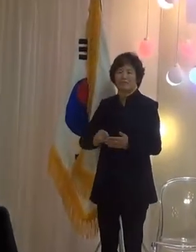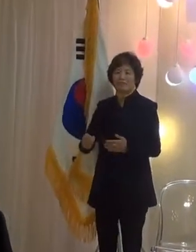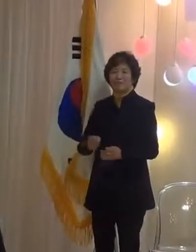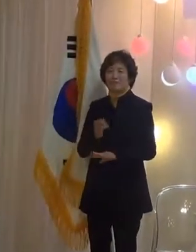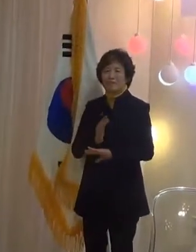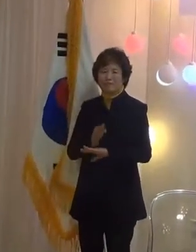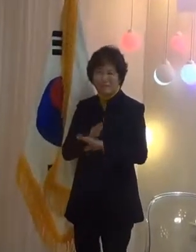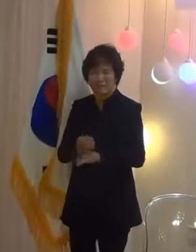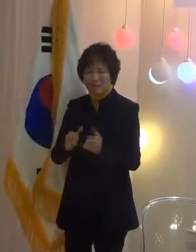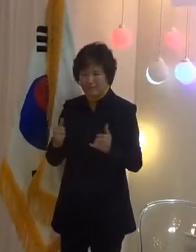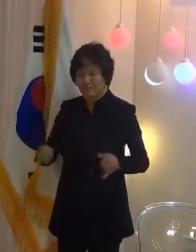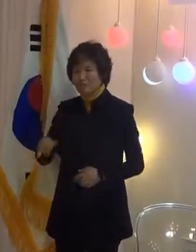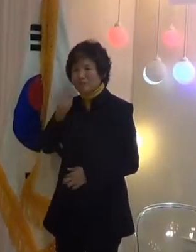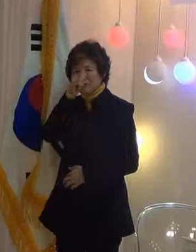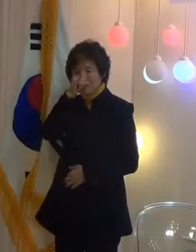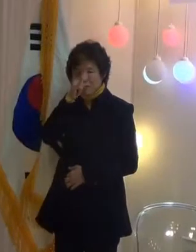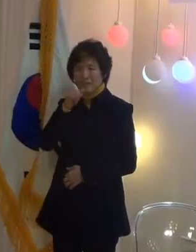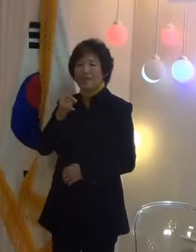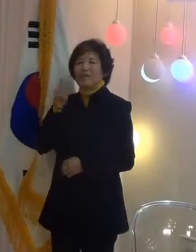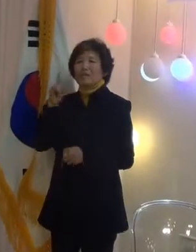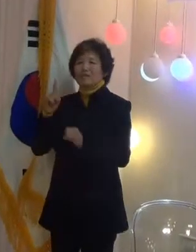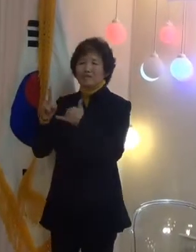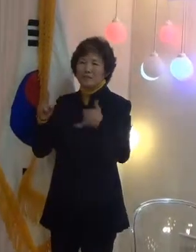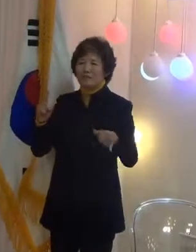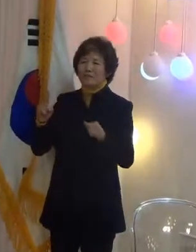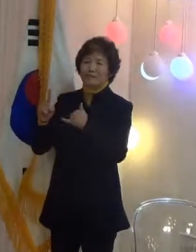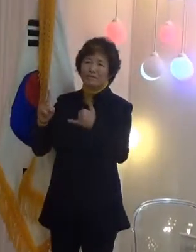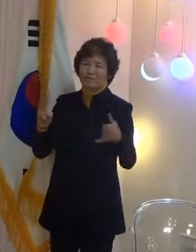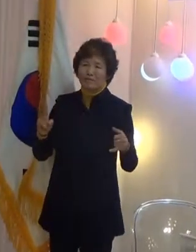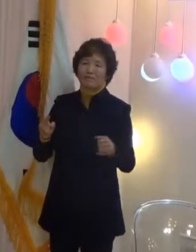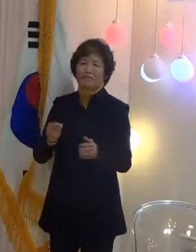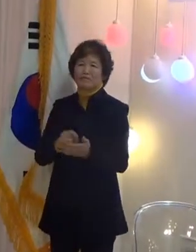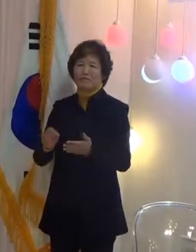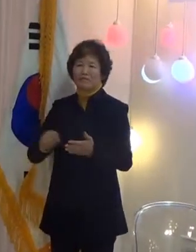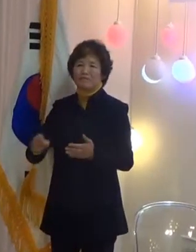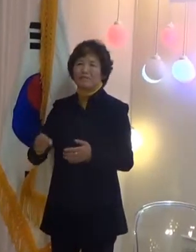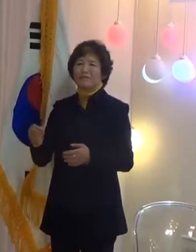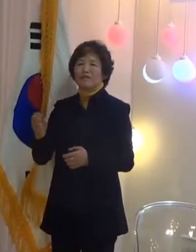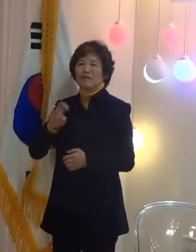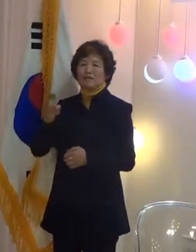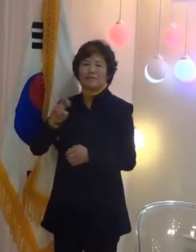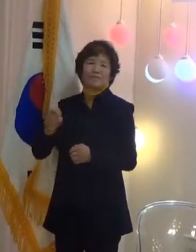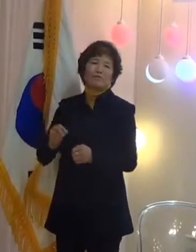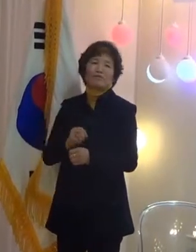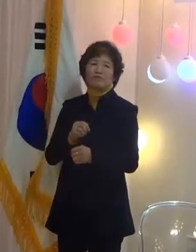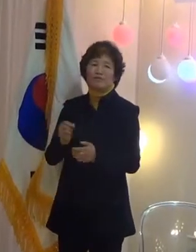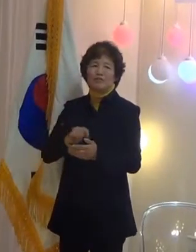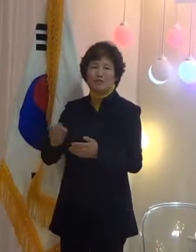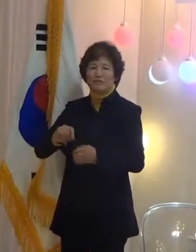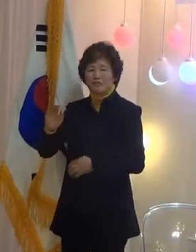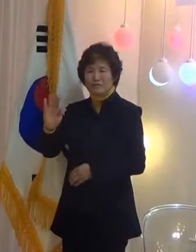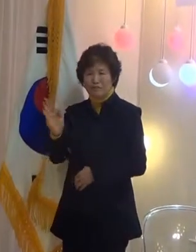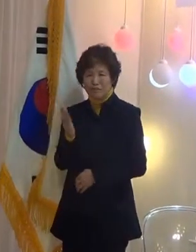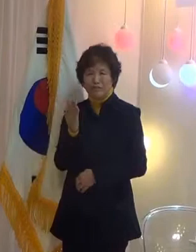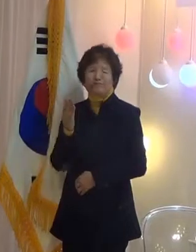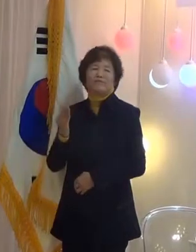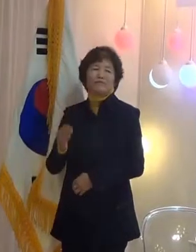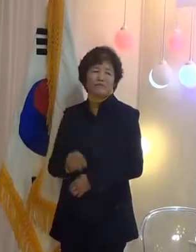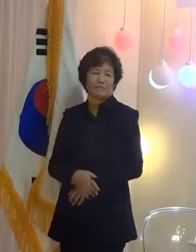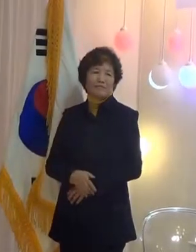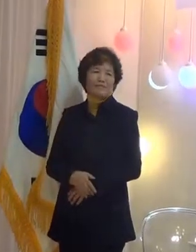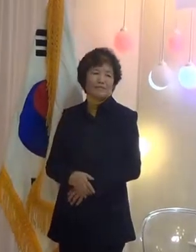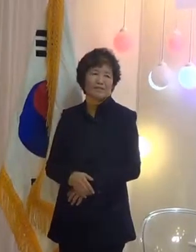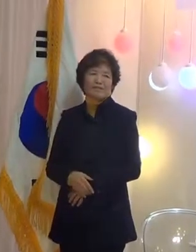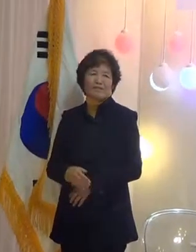분도 있구나. 그래서 한 분 하가의 글을 쓰다 보니까 한 20여 분의 하가에 대한 글을 쓰게 되었습니다. 그래서 그